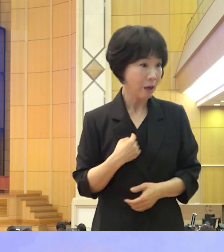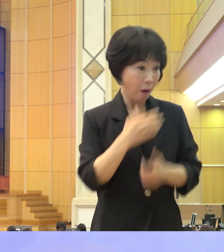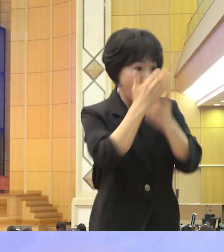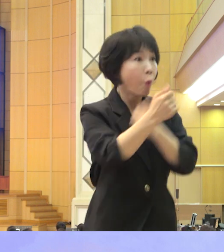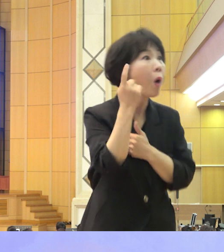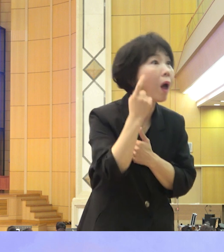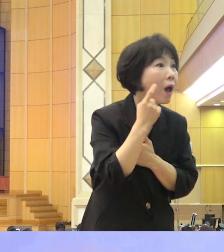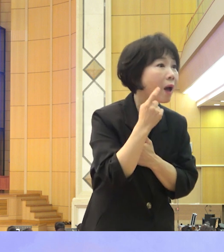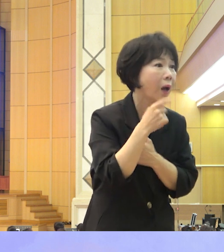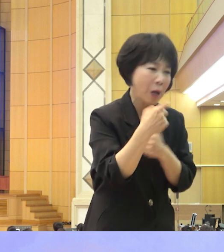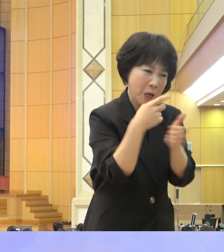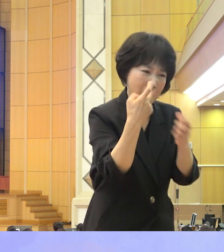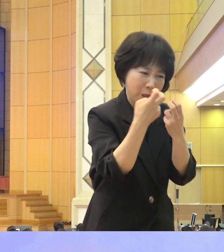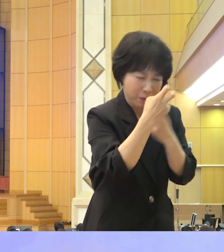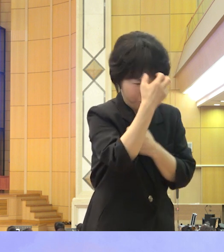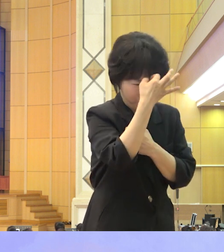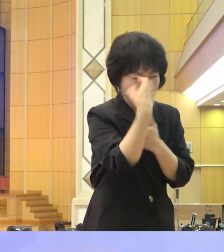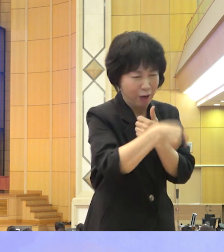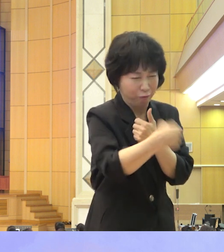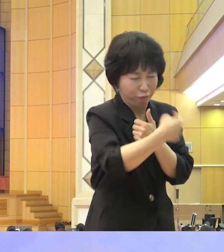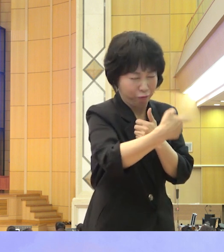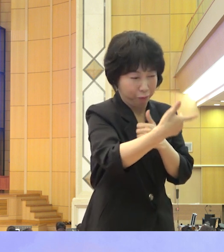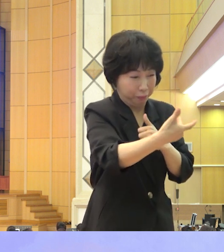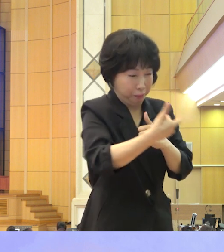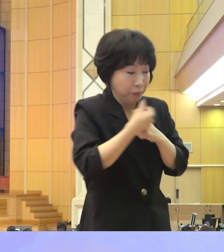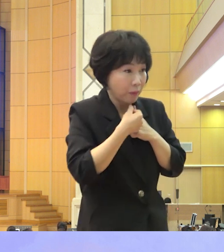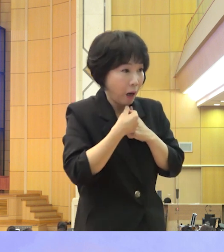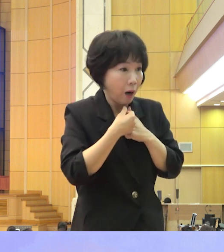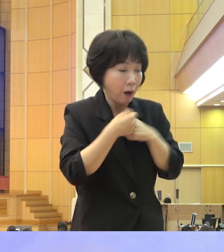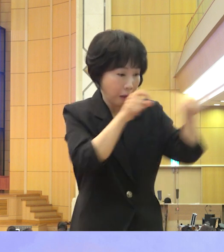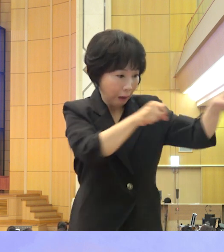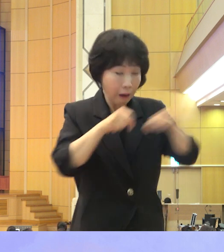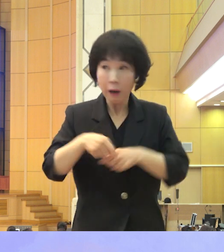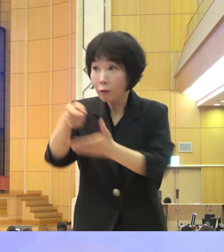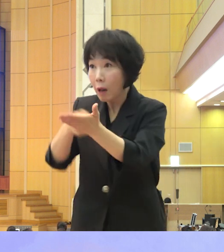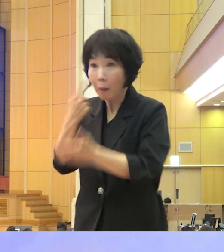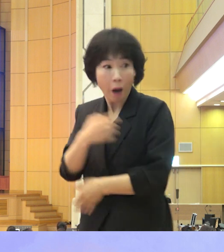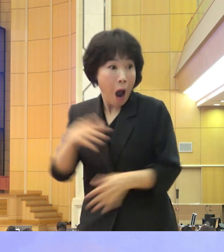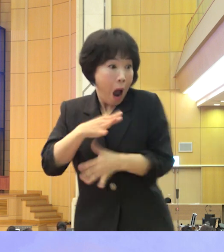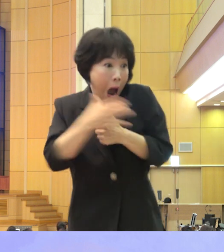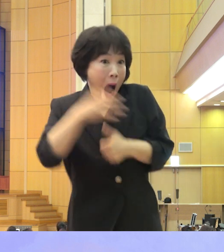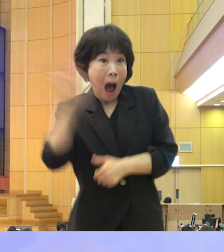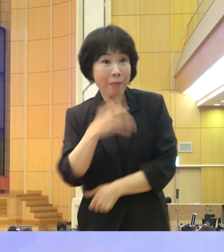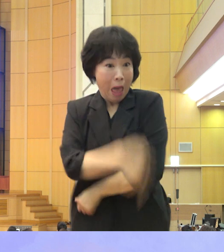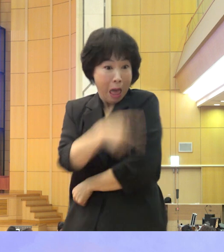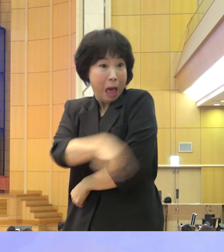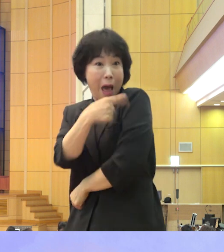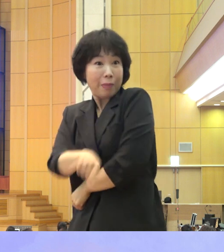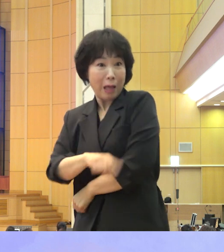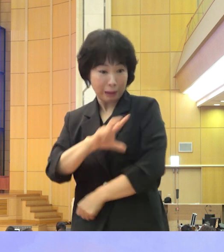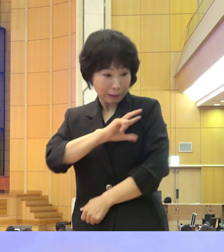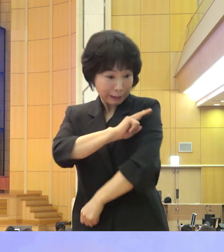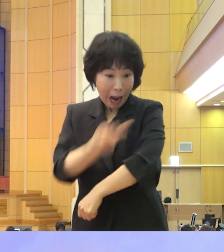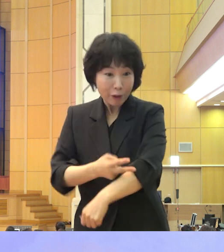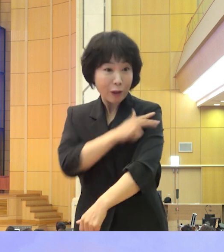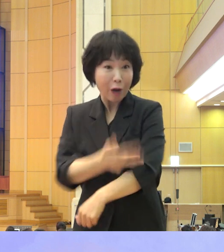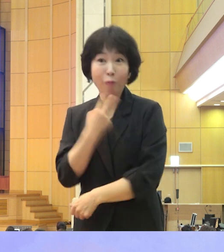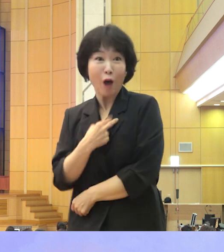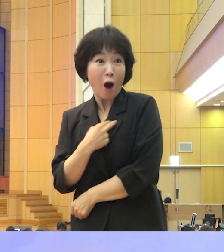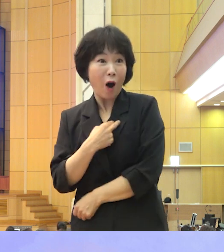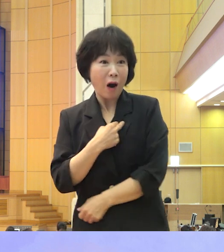거잖아요. 꼭 대학 나와야만 되는 게, 대학 나온다는 게 뭐예요? 그거 배우는 거죠. 의술 배우는 거 아니겠습니까? 그래서